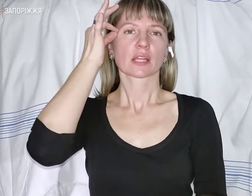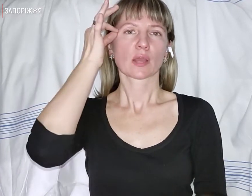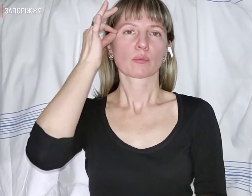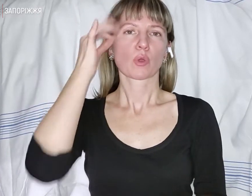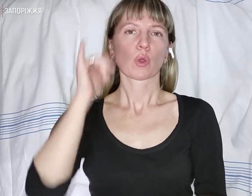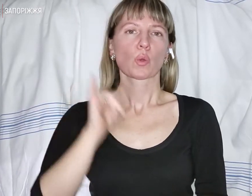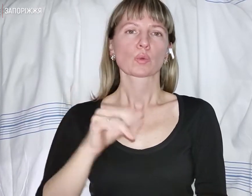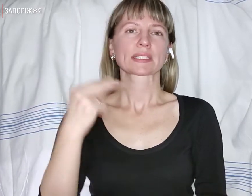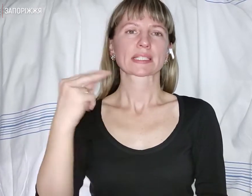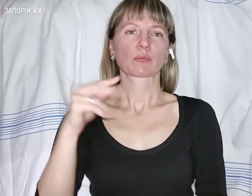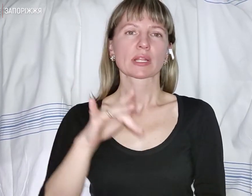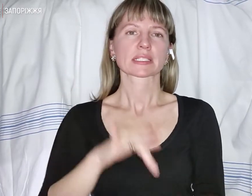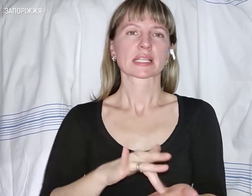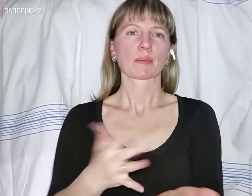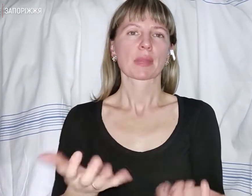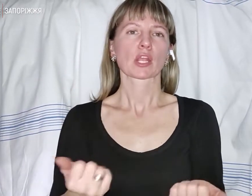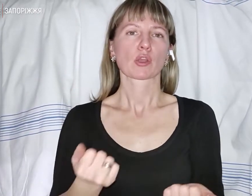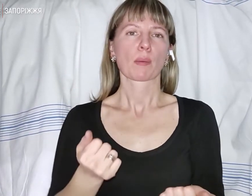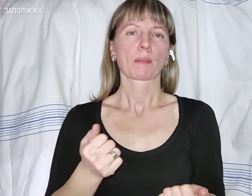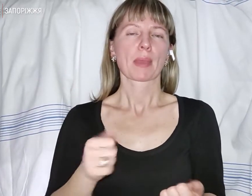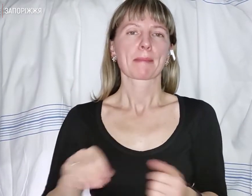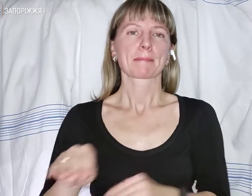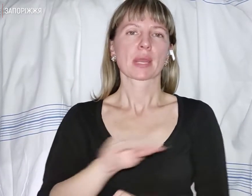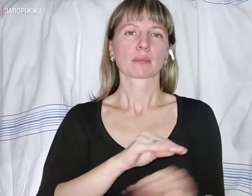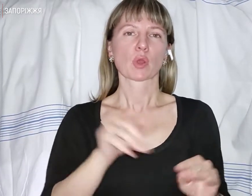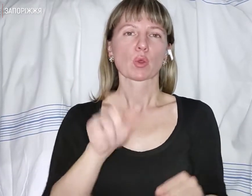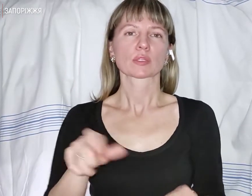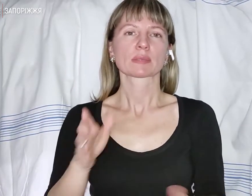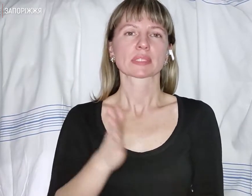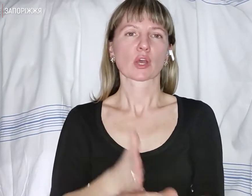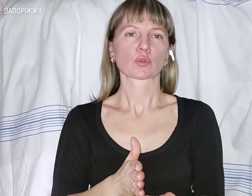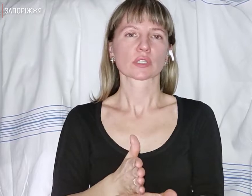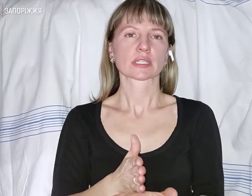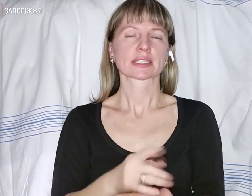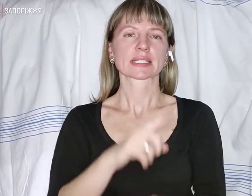хочу снять майку. Потому что не там еще один. Еще потом.